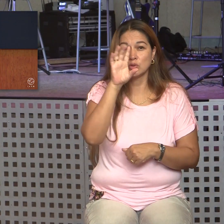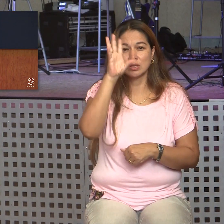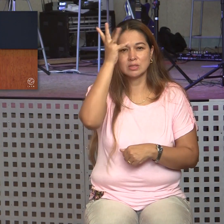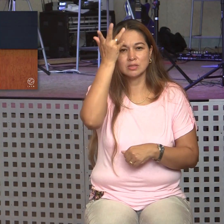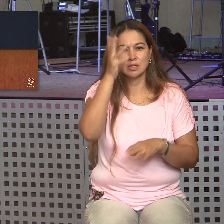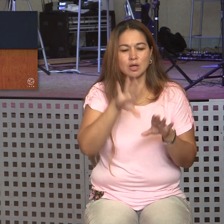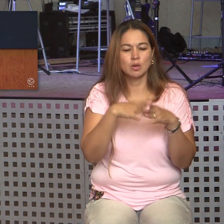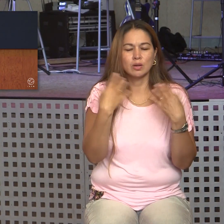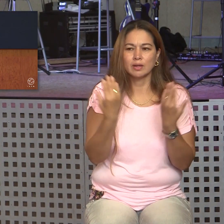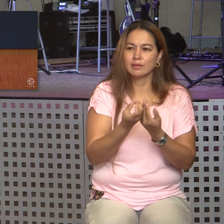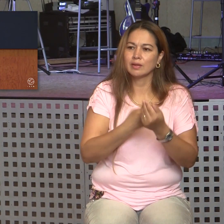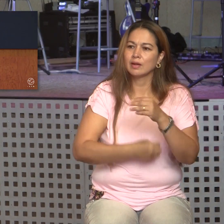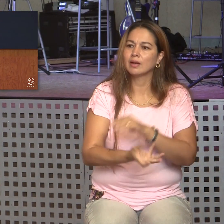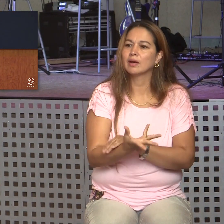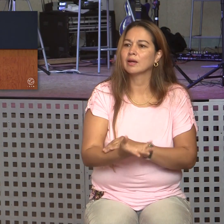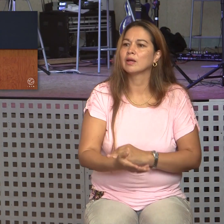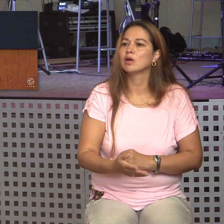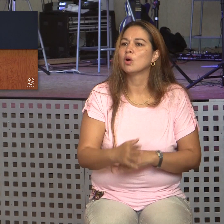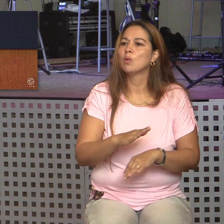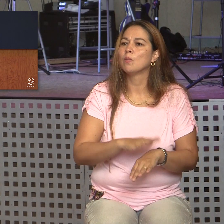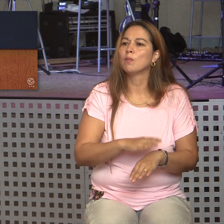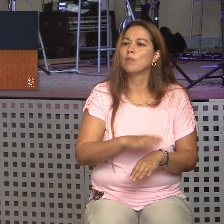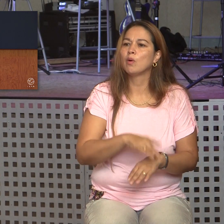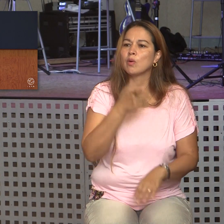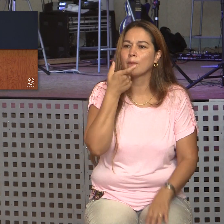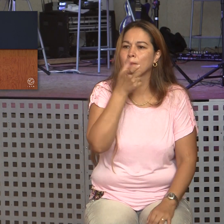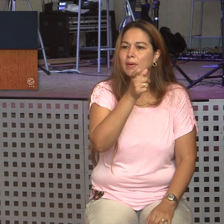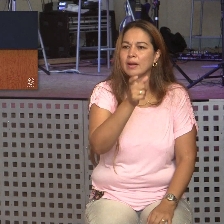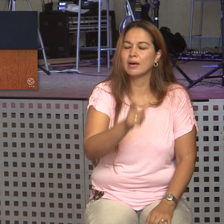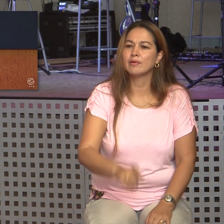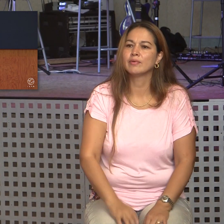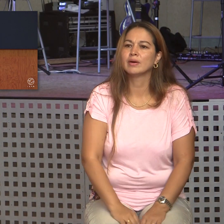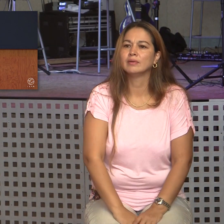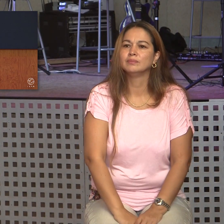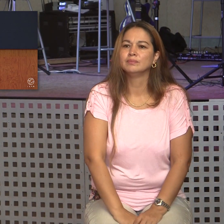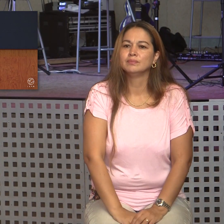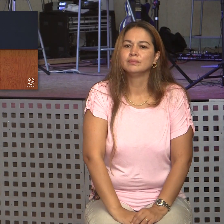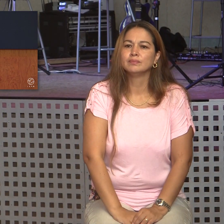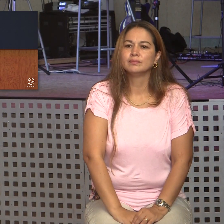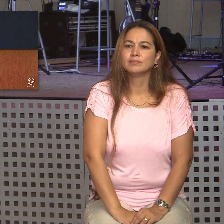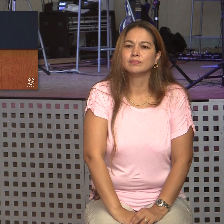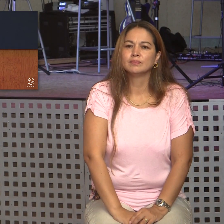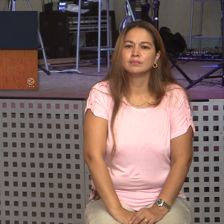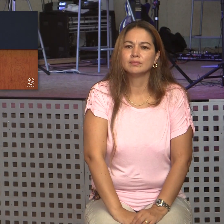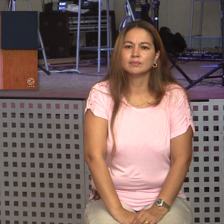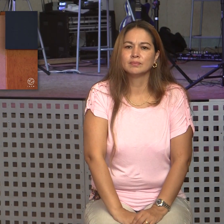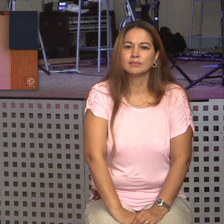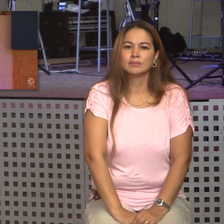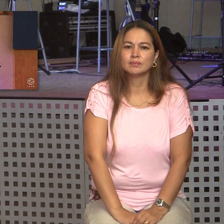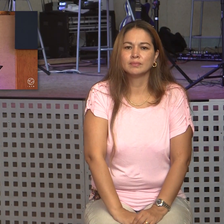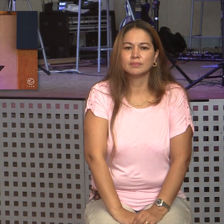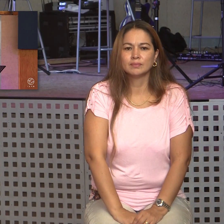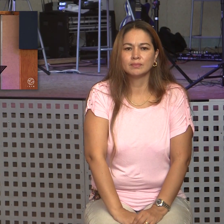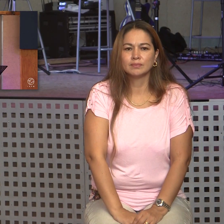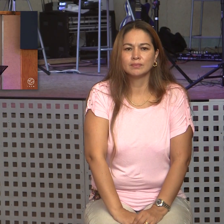tierra. ¿No dice eso? Y la tierra estaba desordenada y